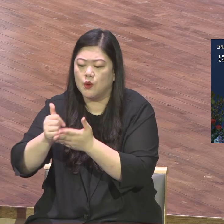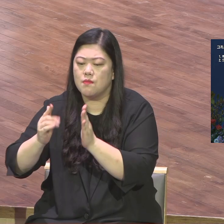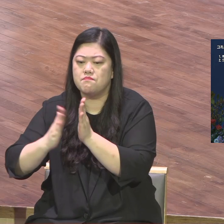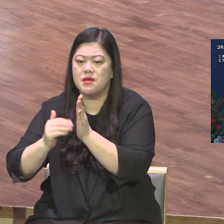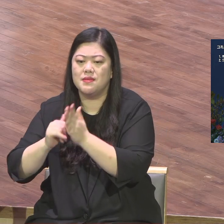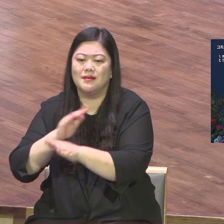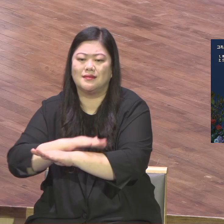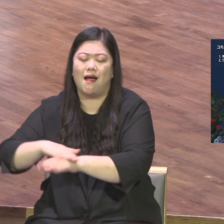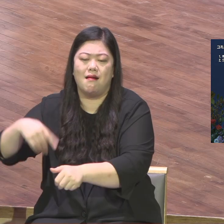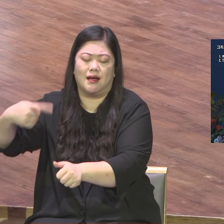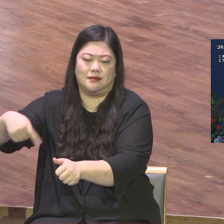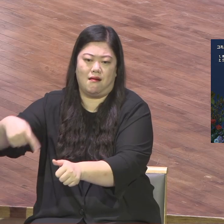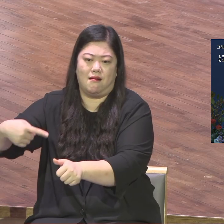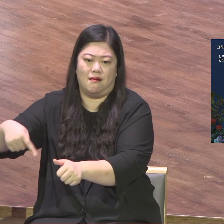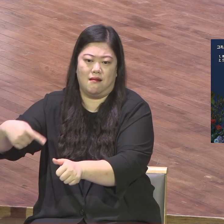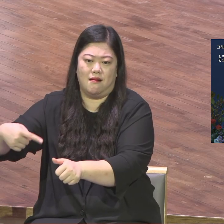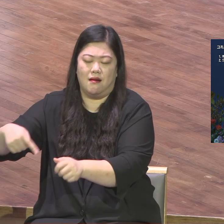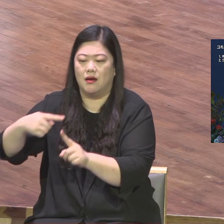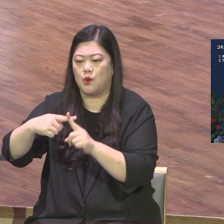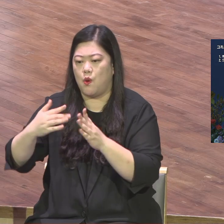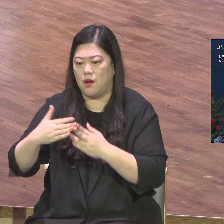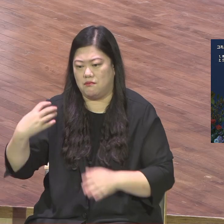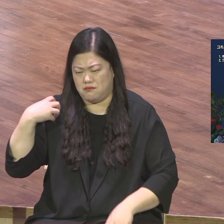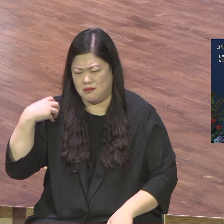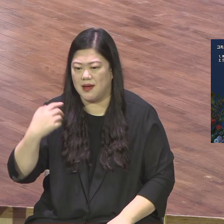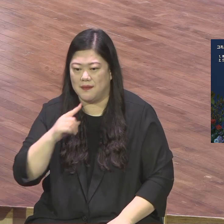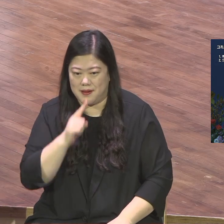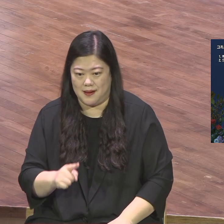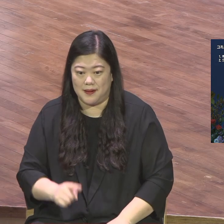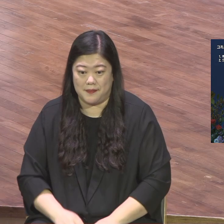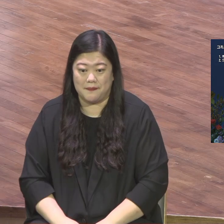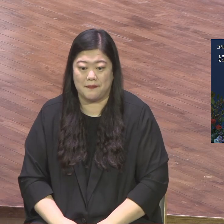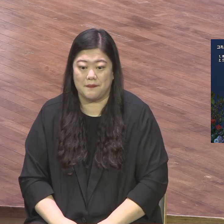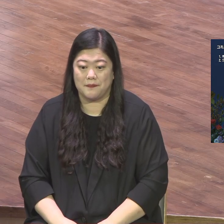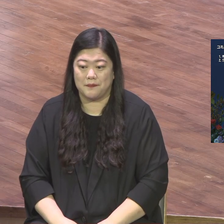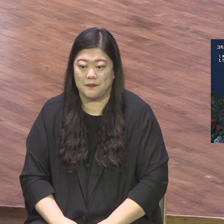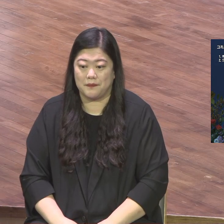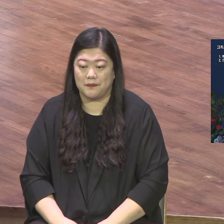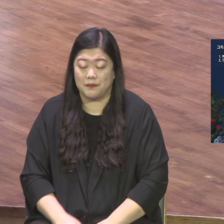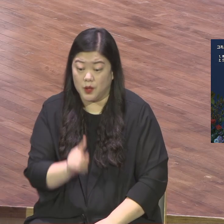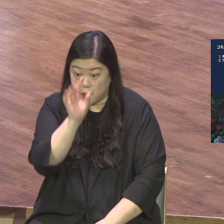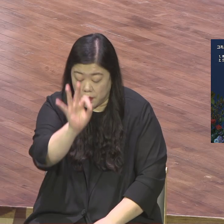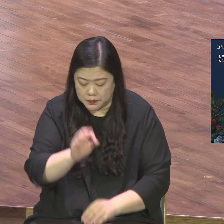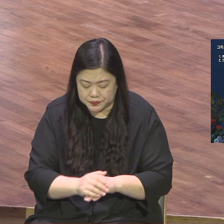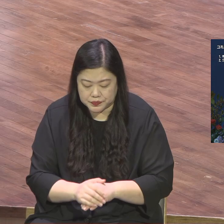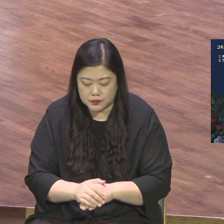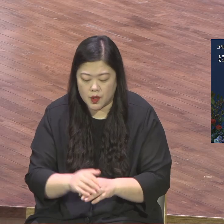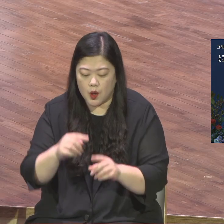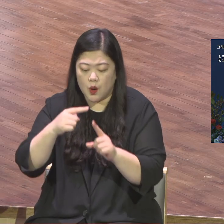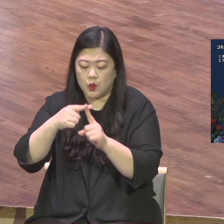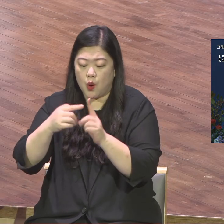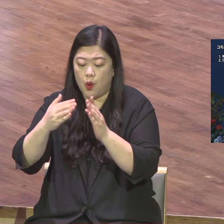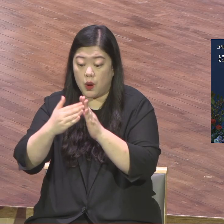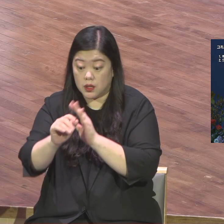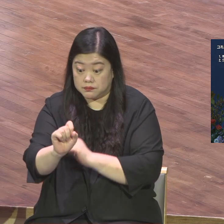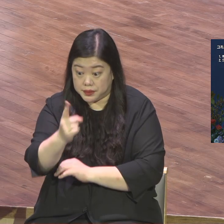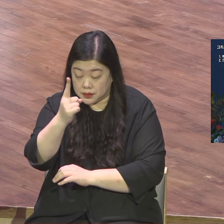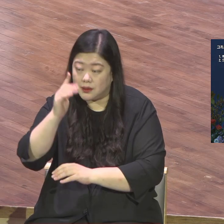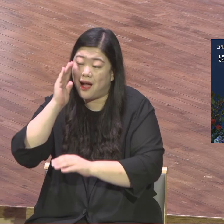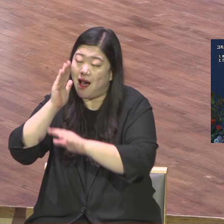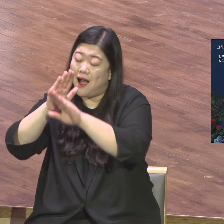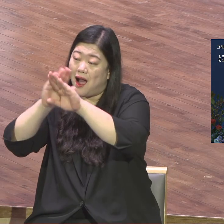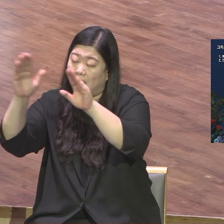교회가 복음의 핵심을 전달하는 통로가 되어야 된다는 말씀이에요. 본문에 독특한 것은요, 교회를 통해 하늘에 있는